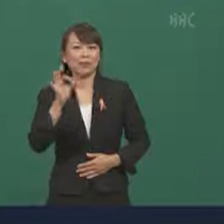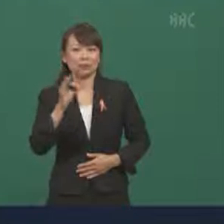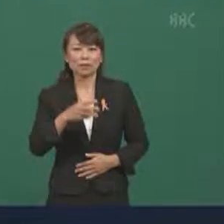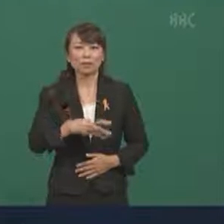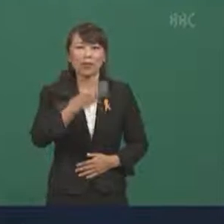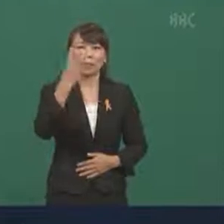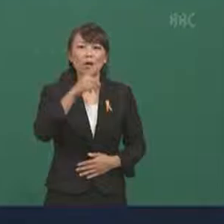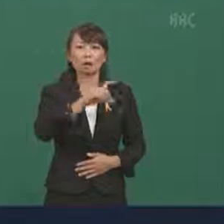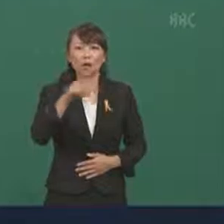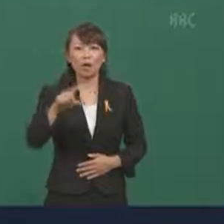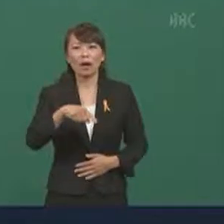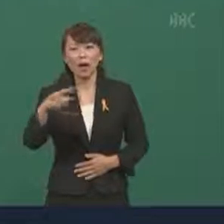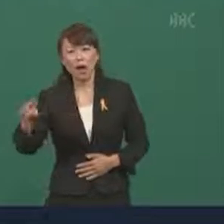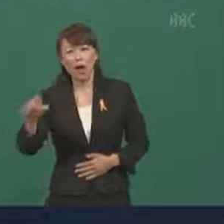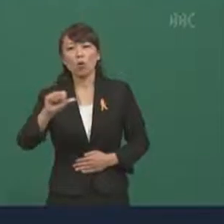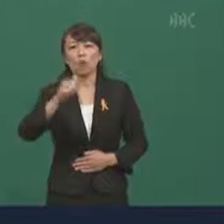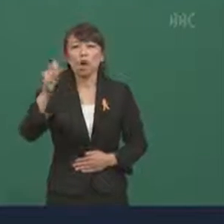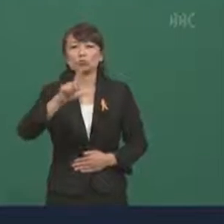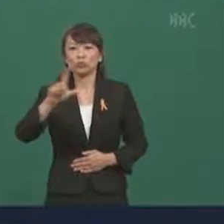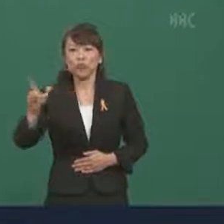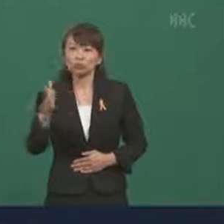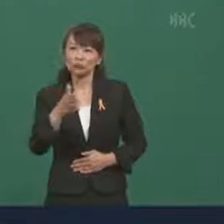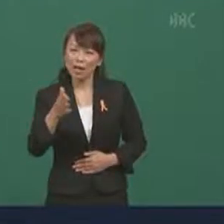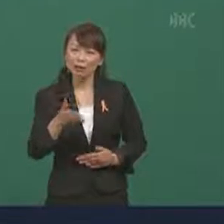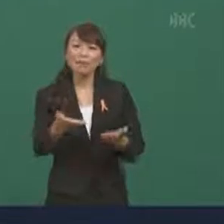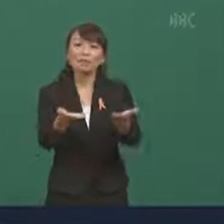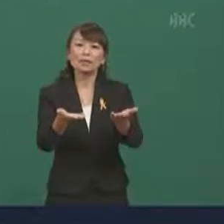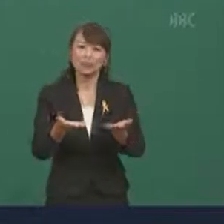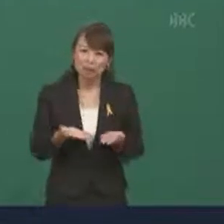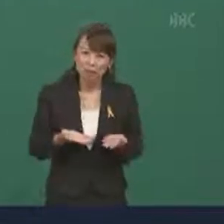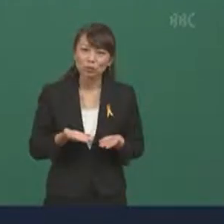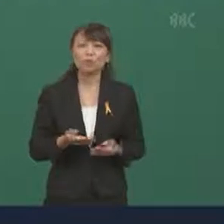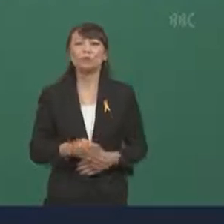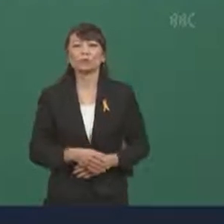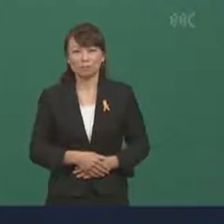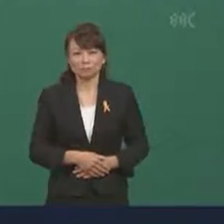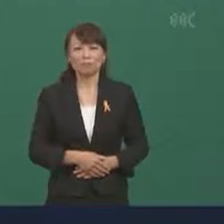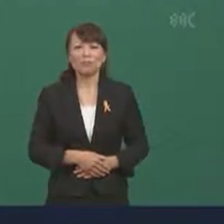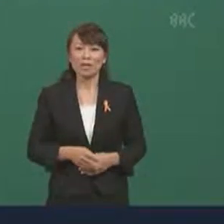交流会費として300円から500円くらいをいただきます。